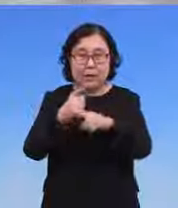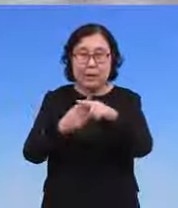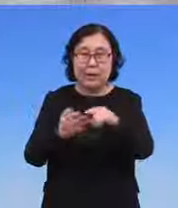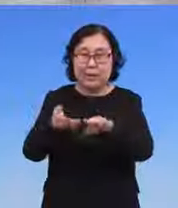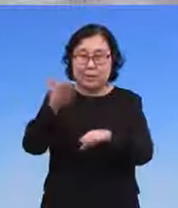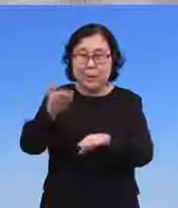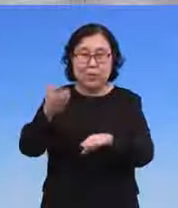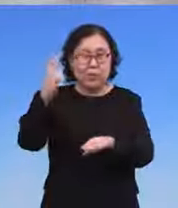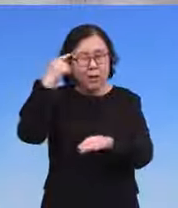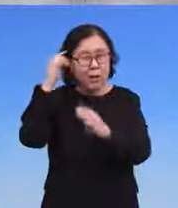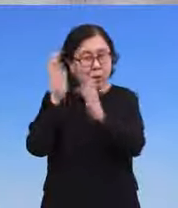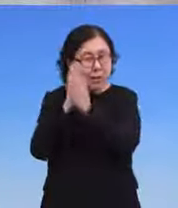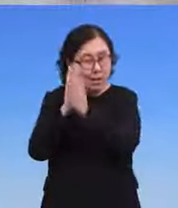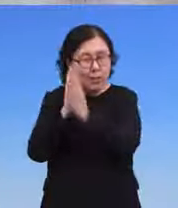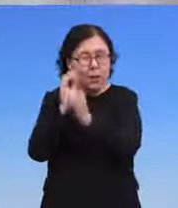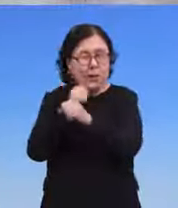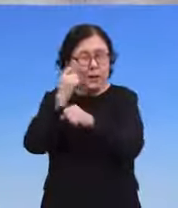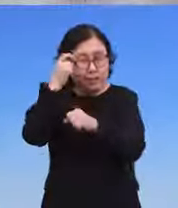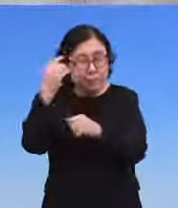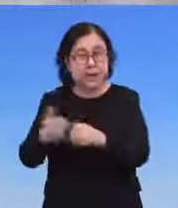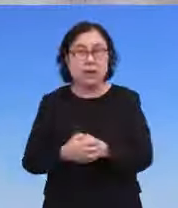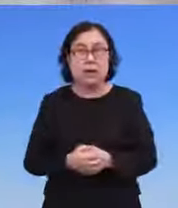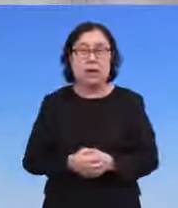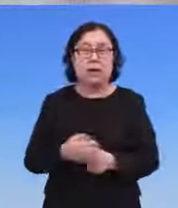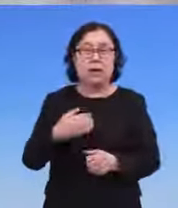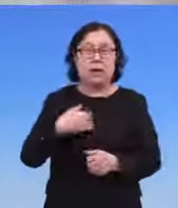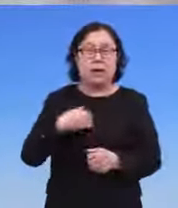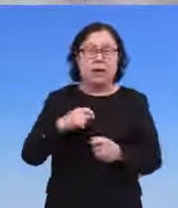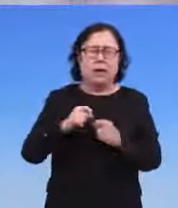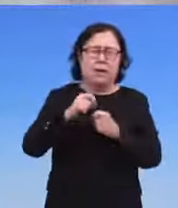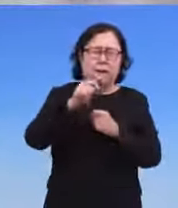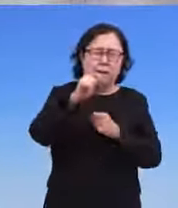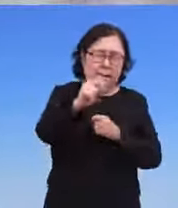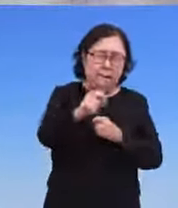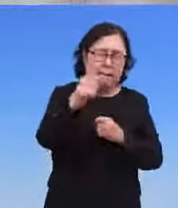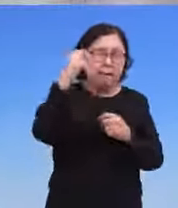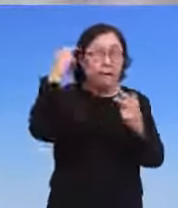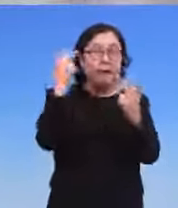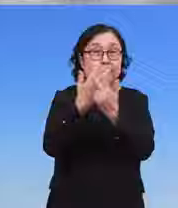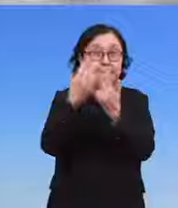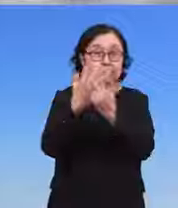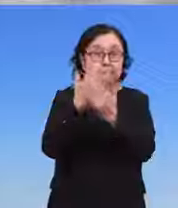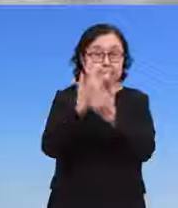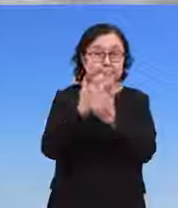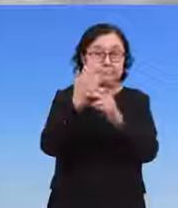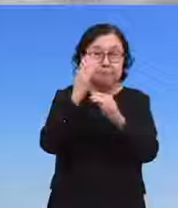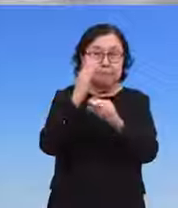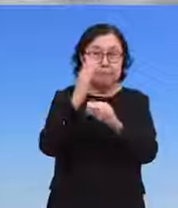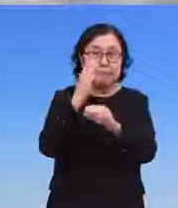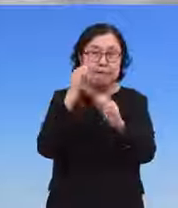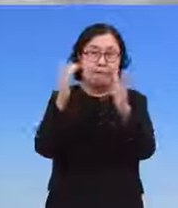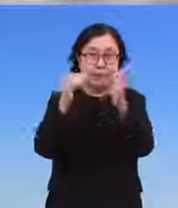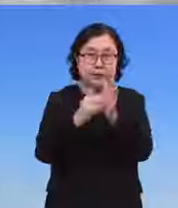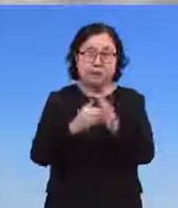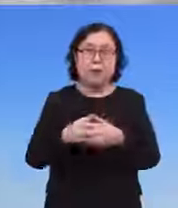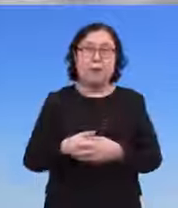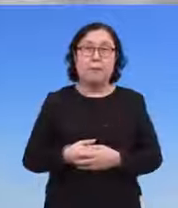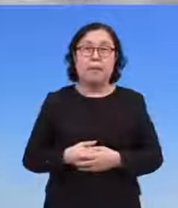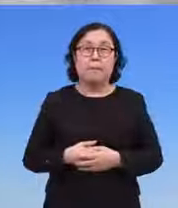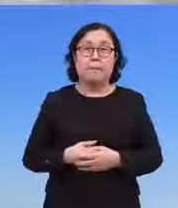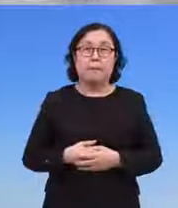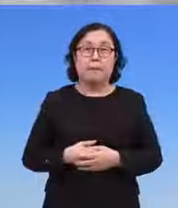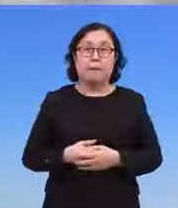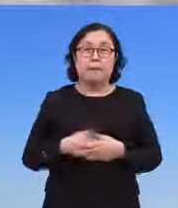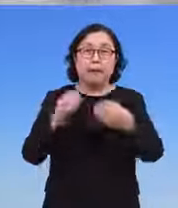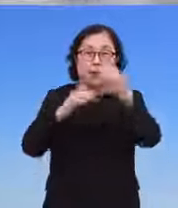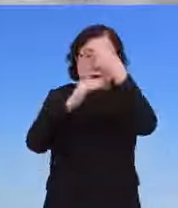이상이 찬성하겠냐고요. 그래서 제가 내 생애에 굉장히 긴 한 주 중에 그 주가 한 주예요. 담임 목사가 하나님 앞에